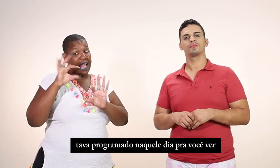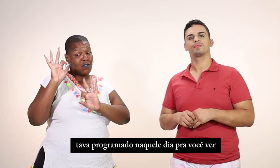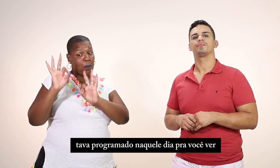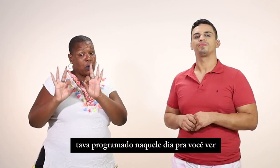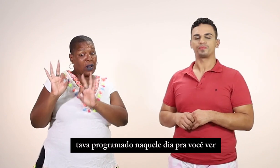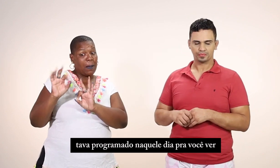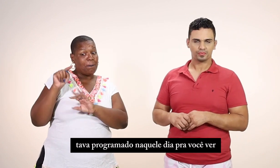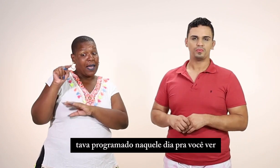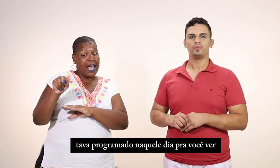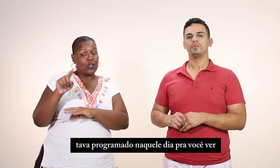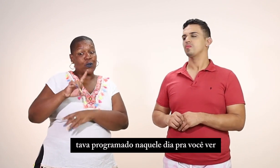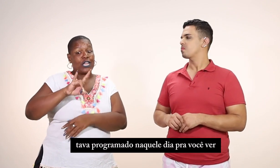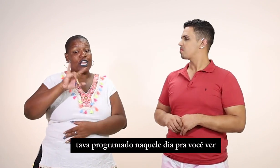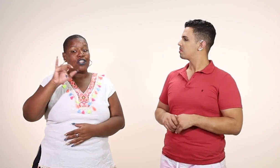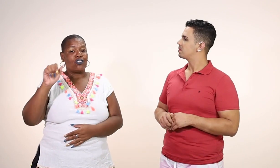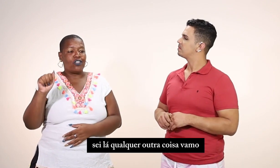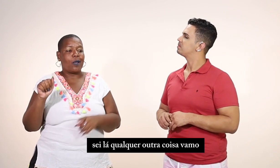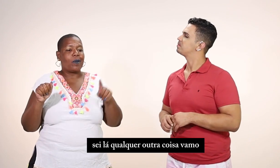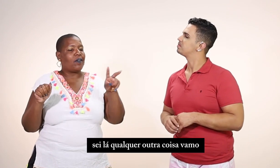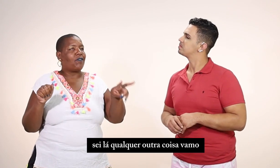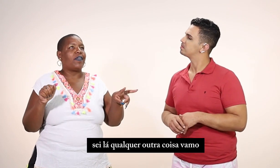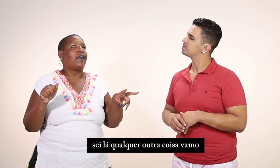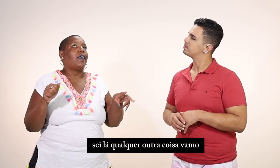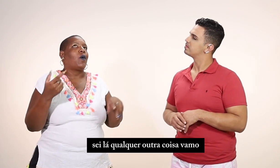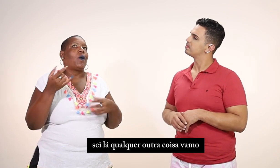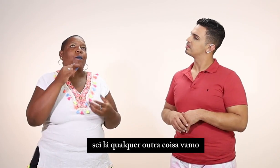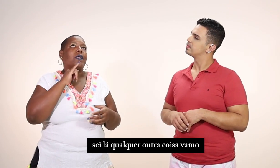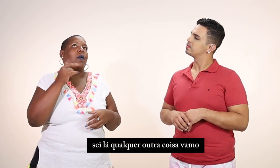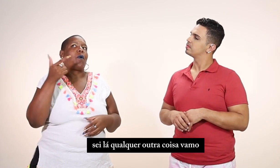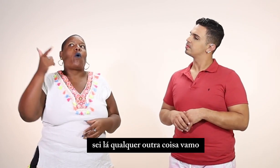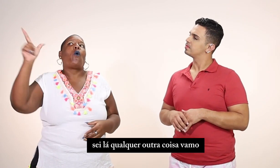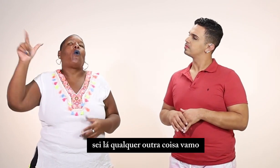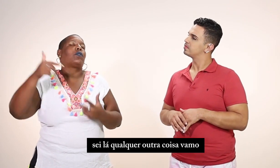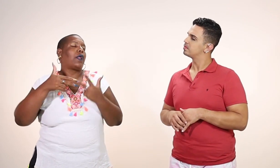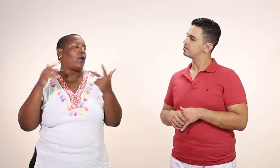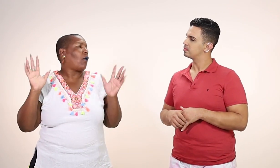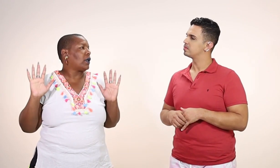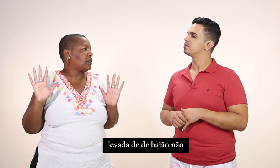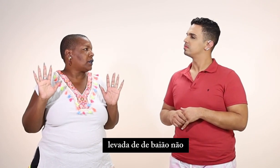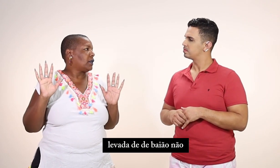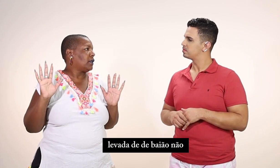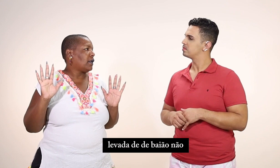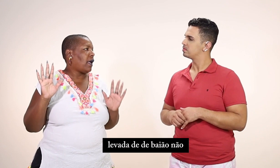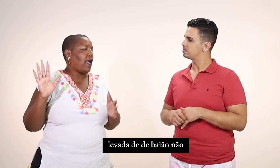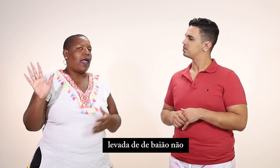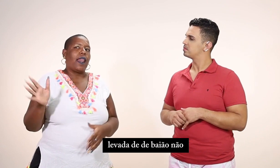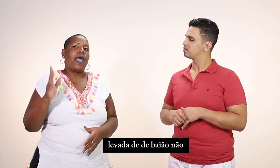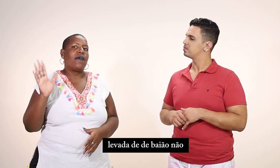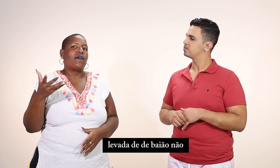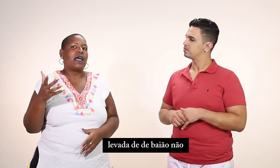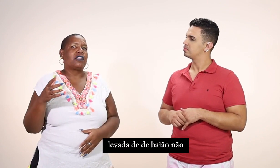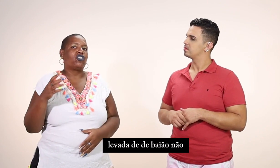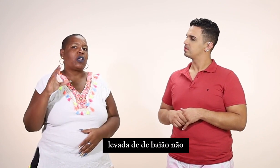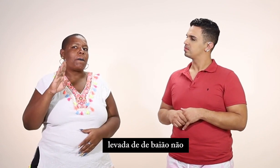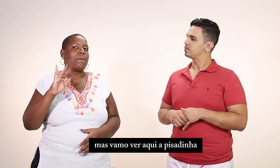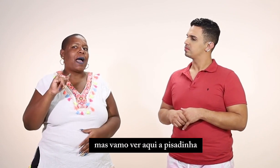para você ver, sei lá, qualquer outra coisa. Vamos. Levada de baião. Não, mas vamos ver